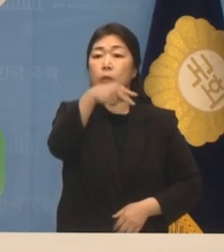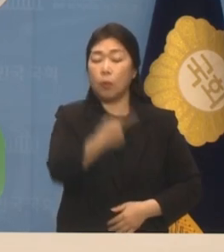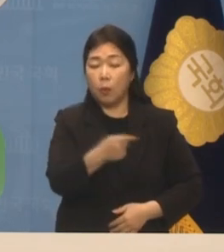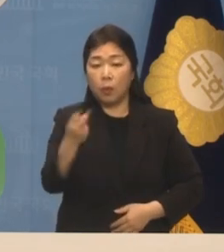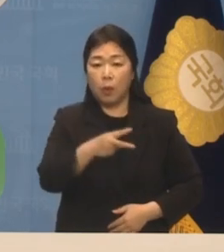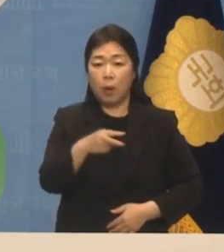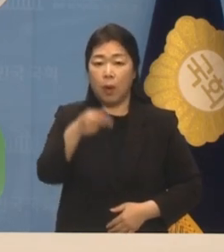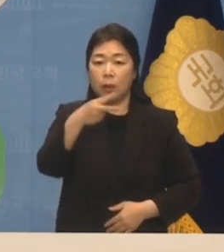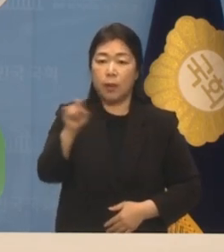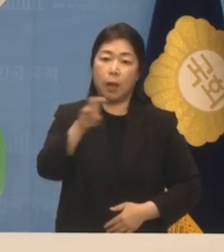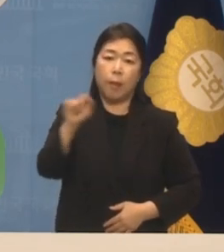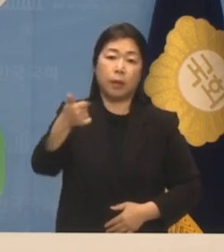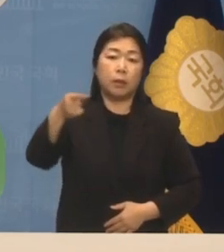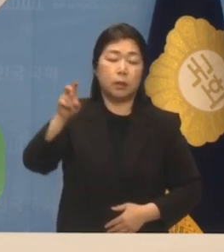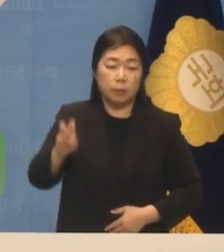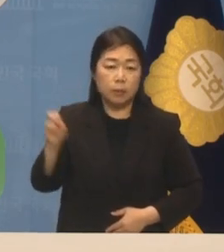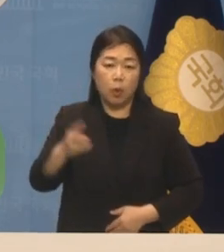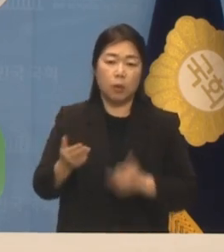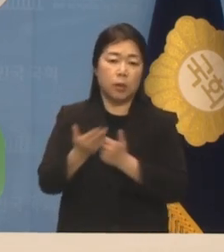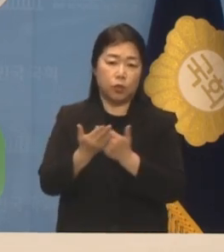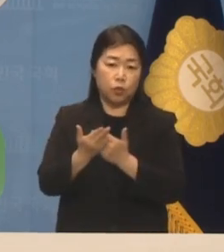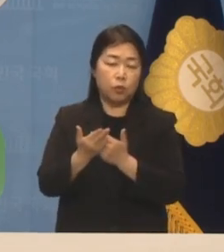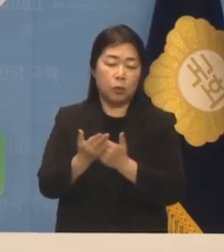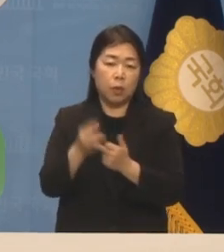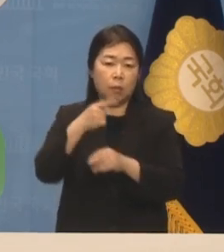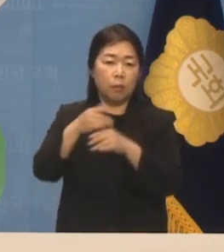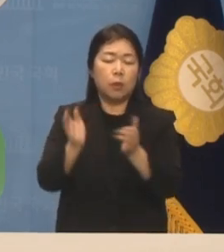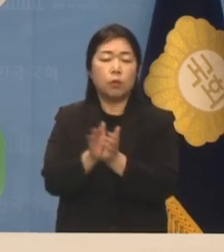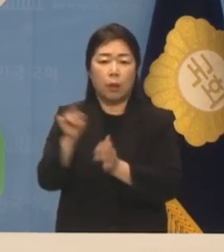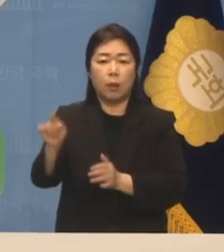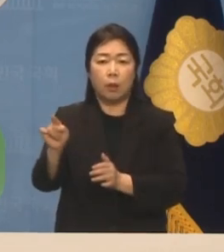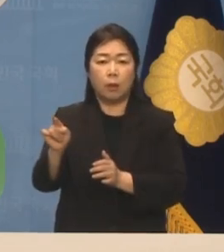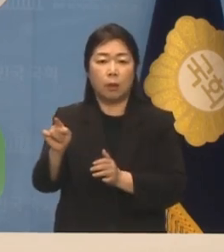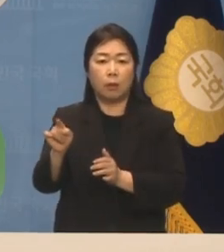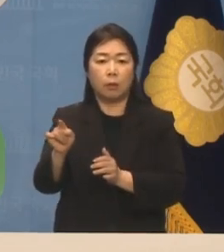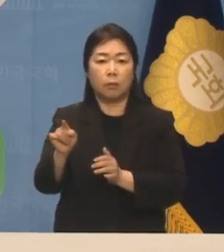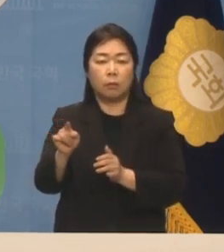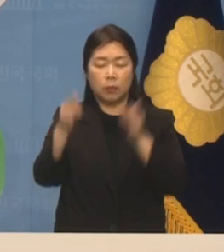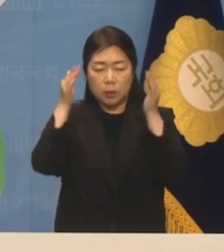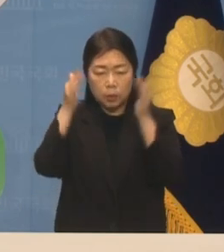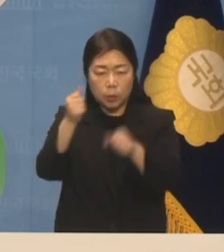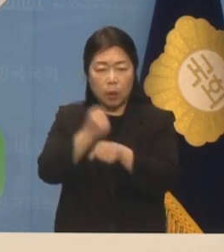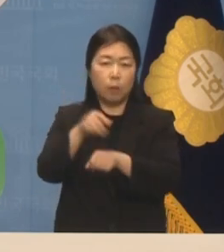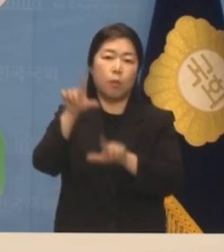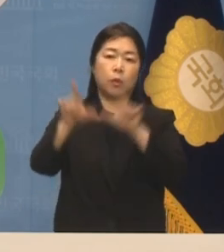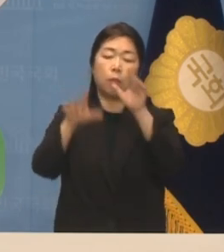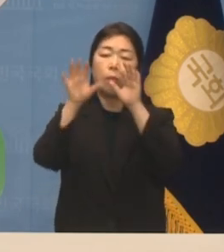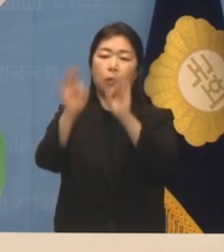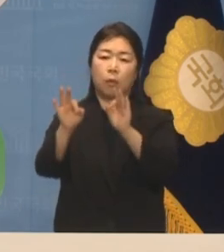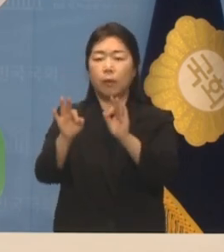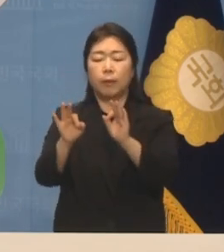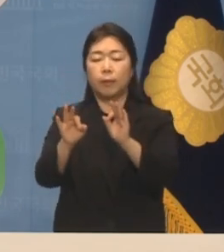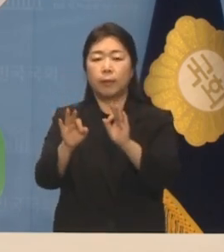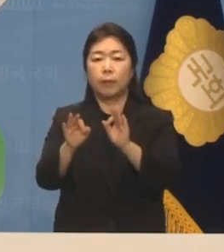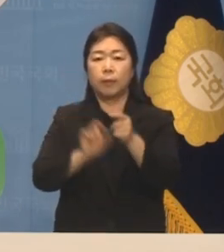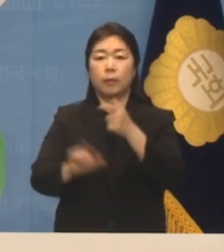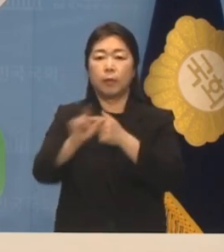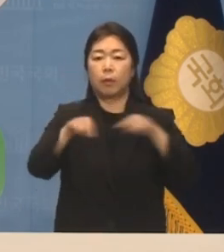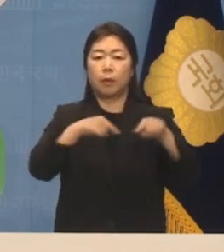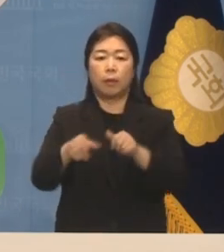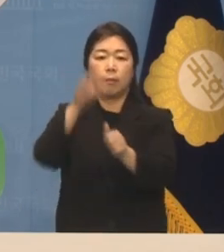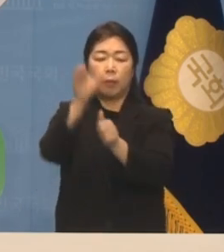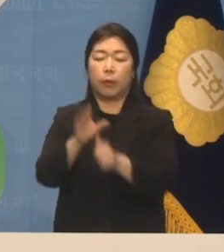신설을 외치는 민주당에게만 지금의 정권 심판 해법을 맡길 수 없기